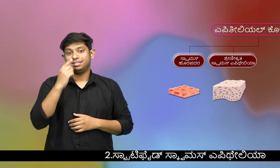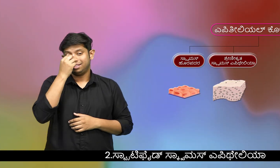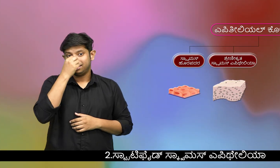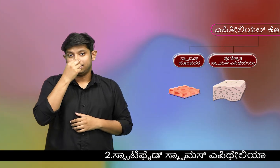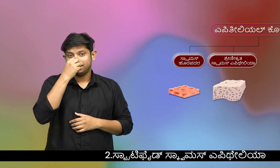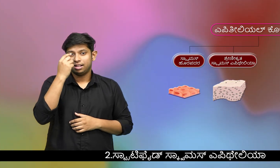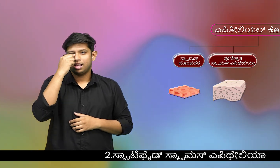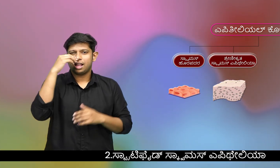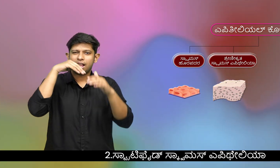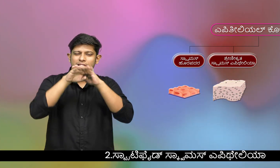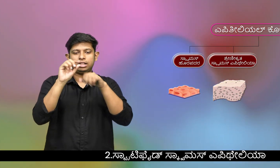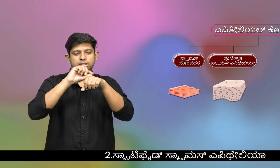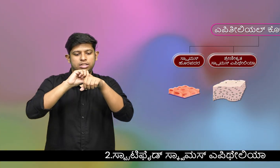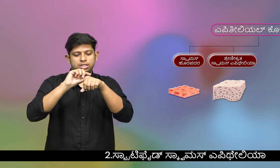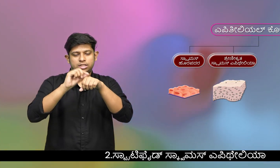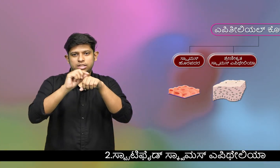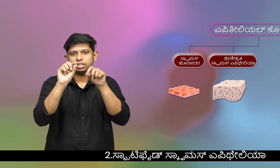ಸ್ಟ್ರಾಟಿಫೈಡ್ ಸ್ಕ್ವಾಮಸ್ ಎಪಿಥೀಲಿಯಾ,